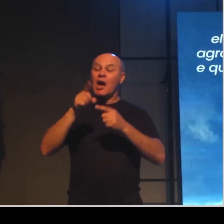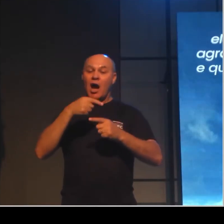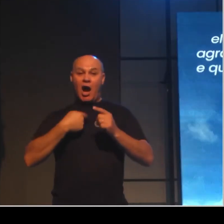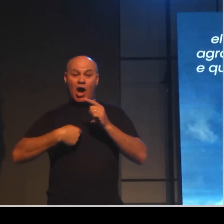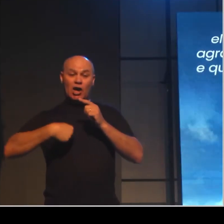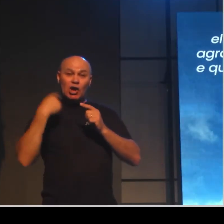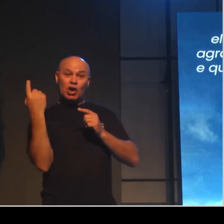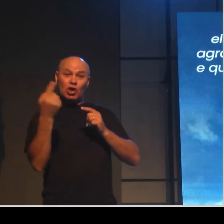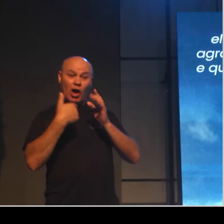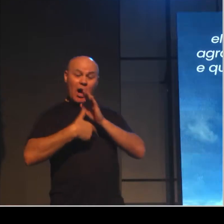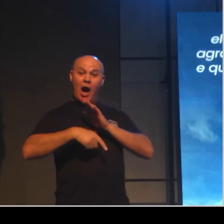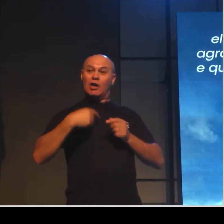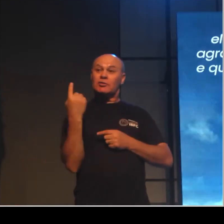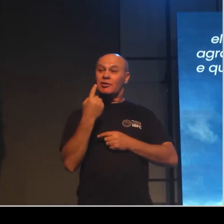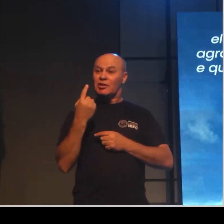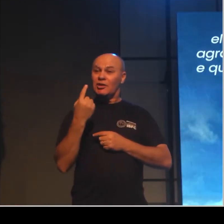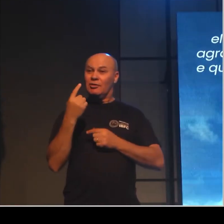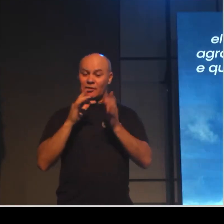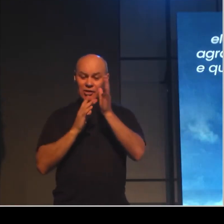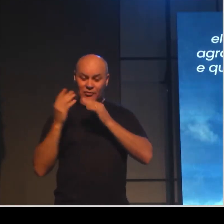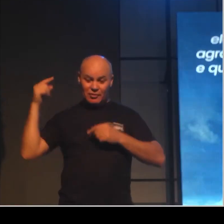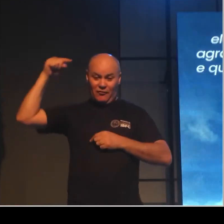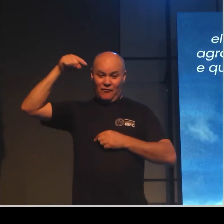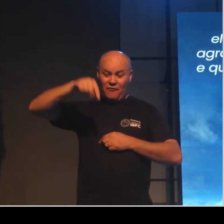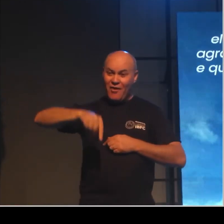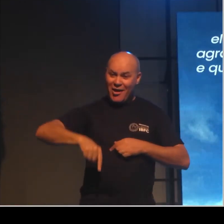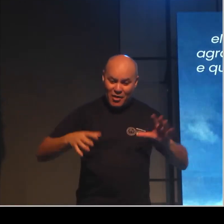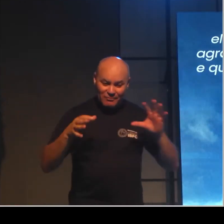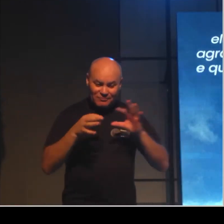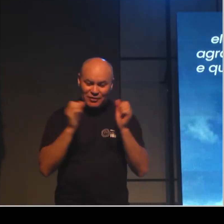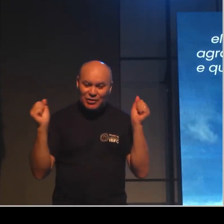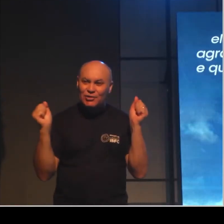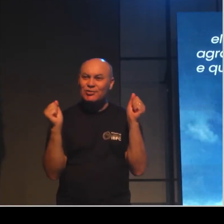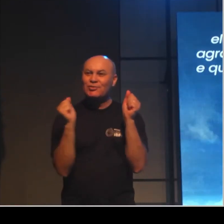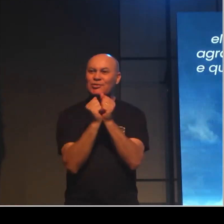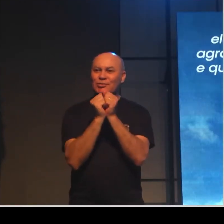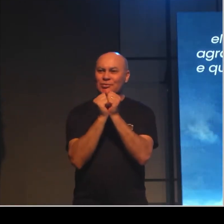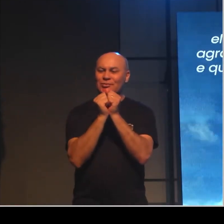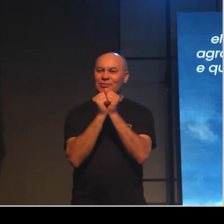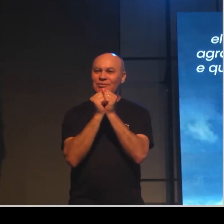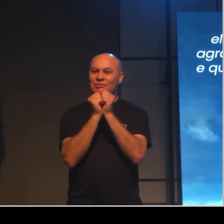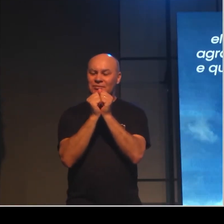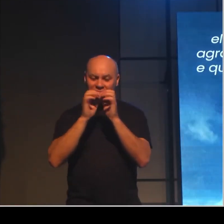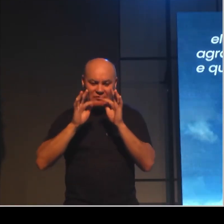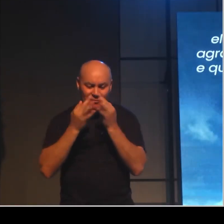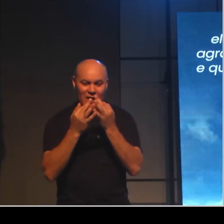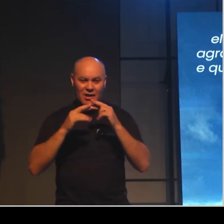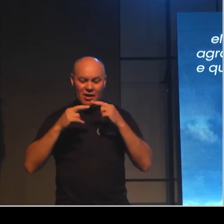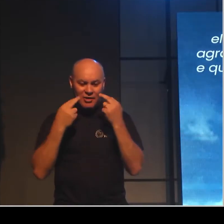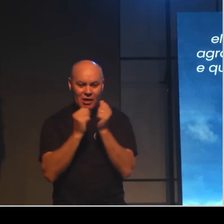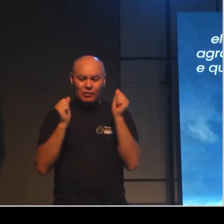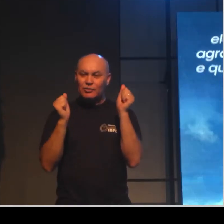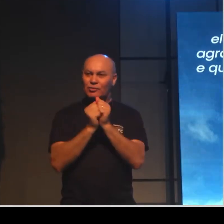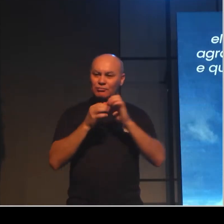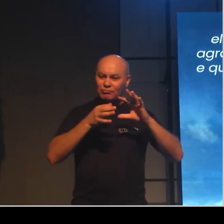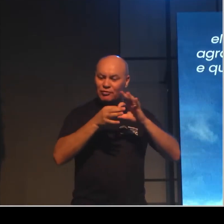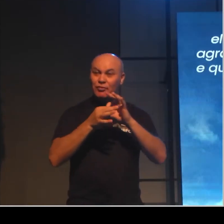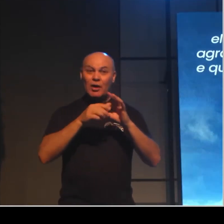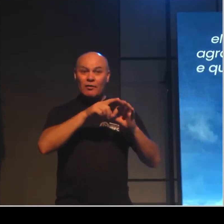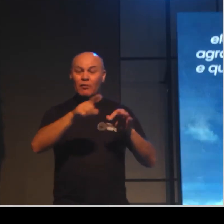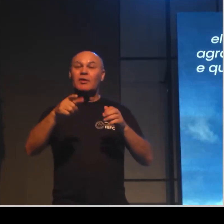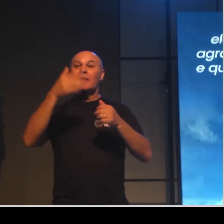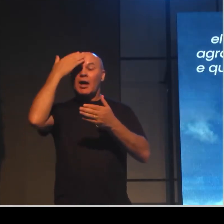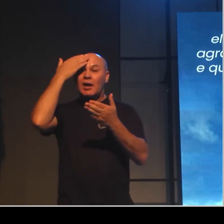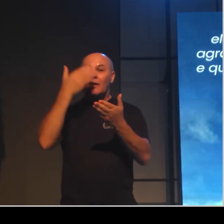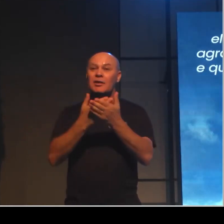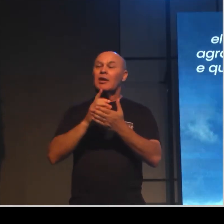nesse próximo ano, você precisa vivê-lo na perspectiva de que existe um Deus que se importa com você. De